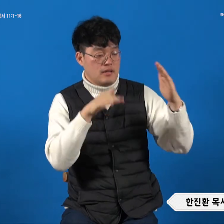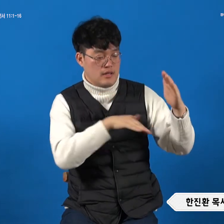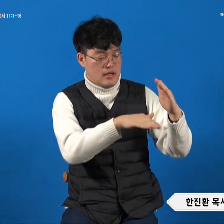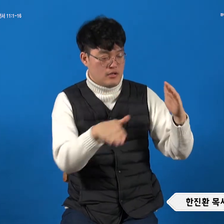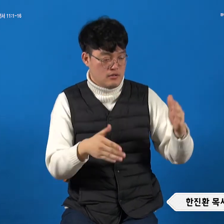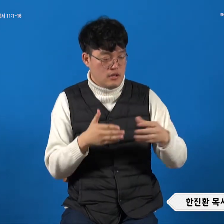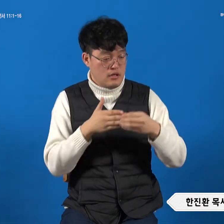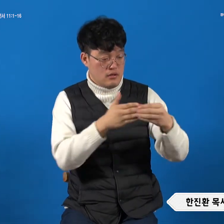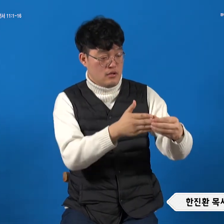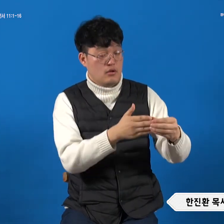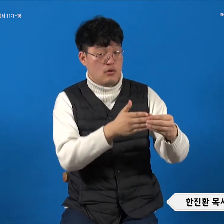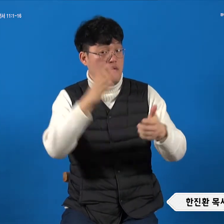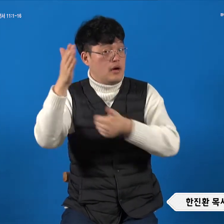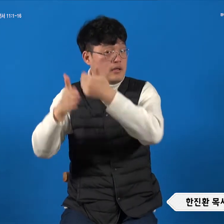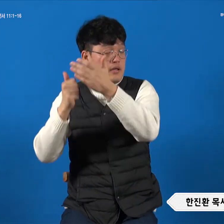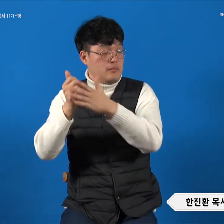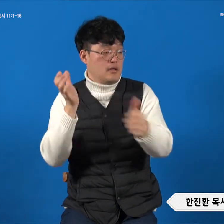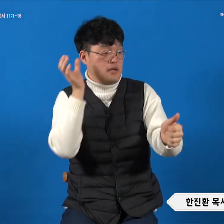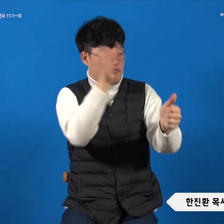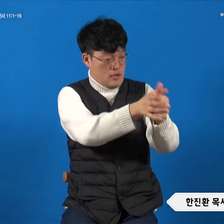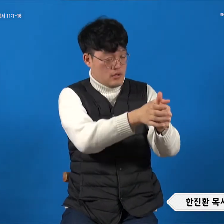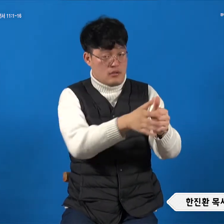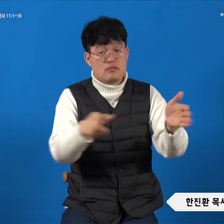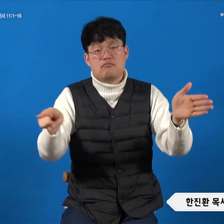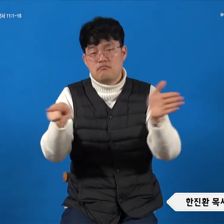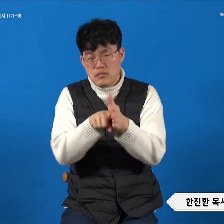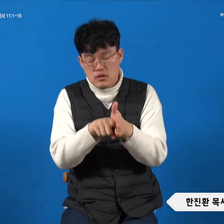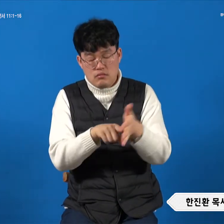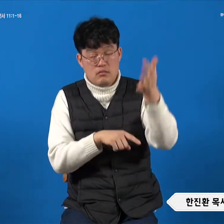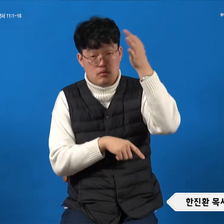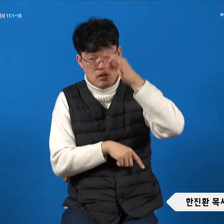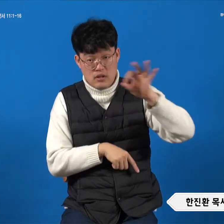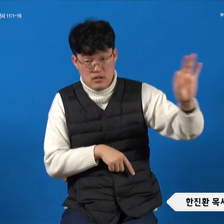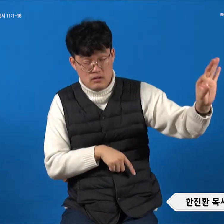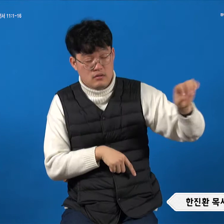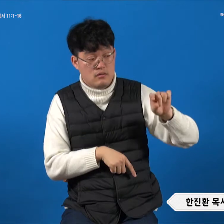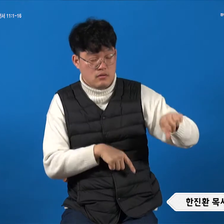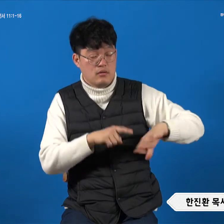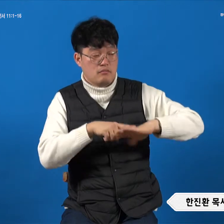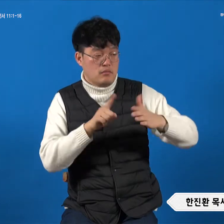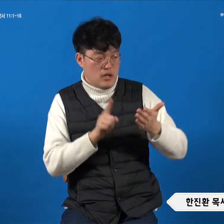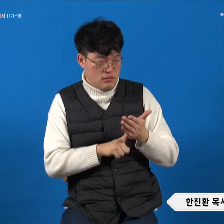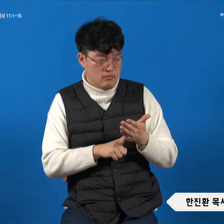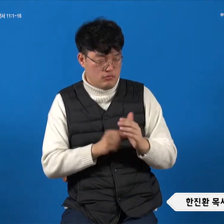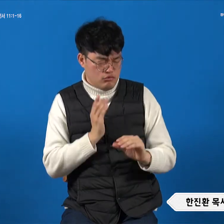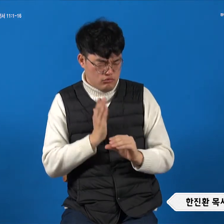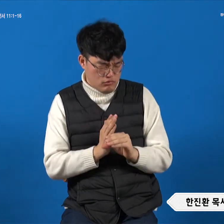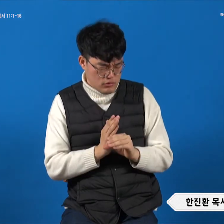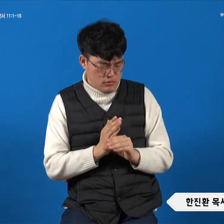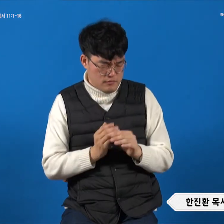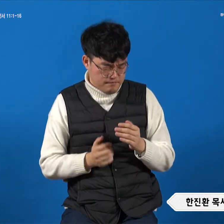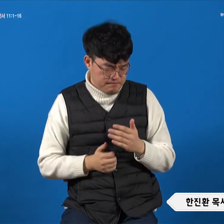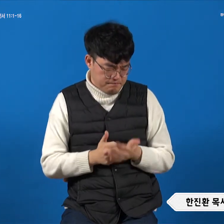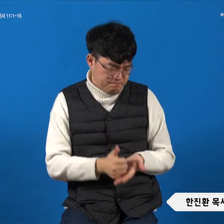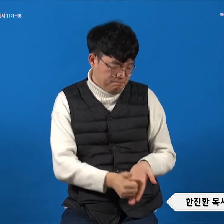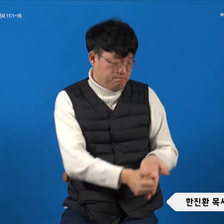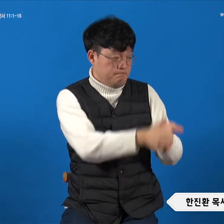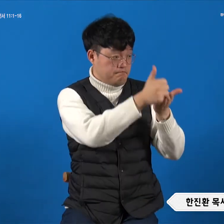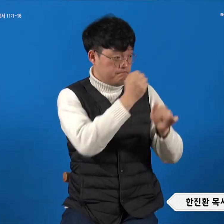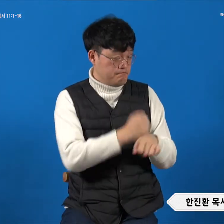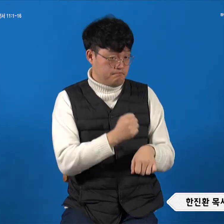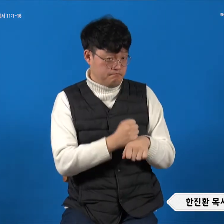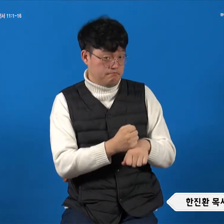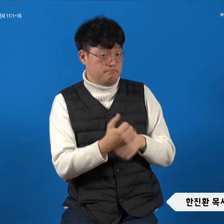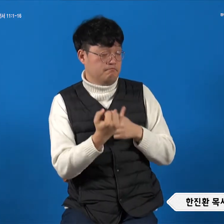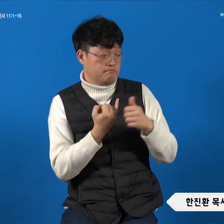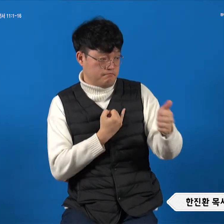남편을 가정의 리더로 하나님이 세우신 것을 믿고 그걸 인정하고 그래서 마음으로부터 우러나오는